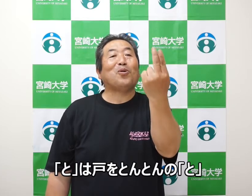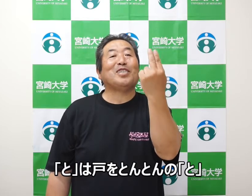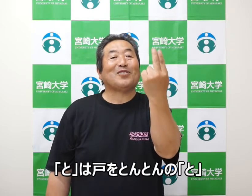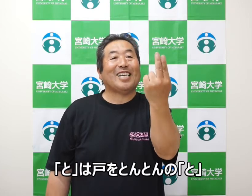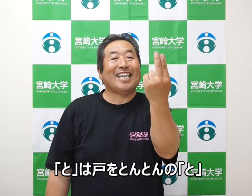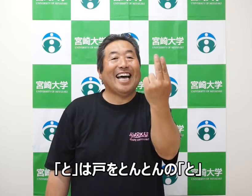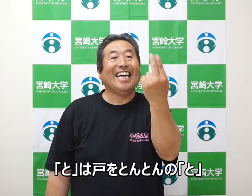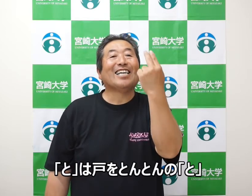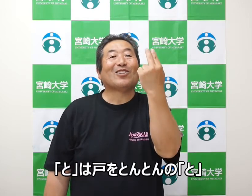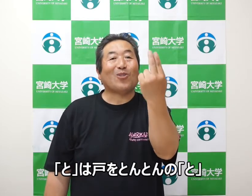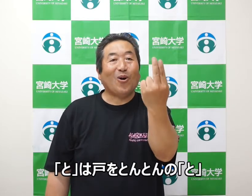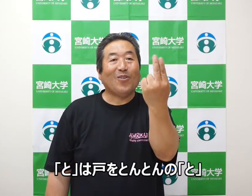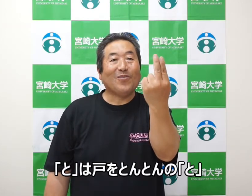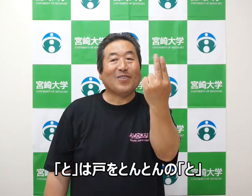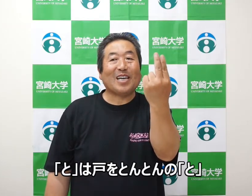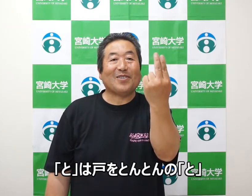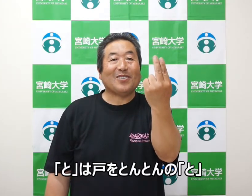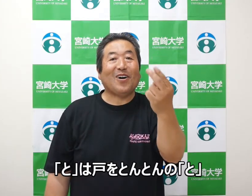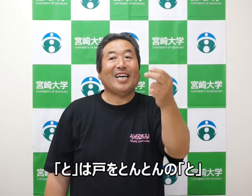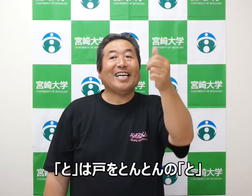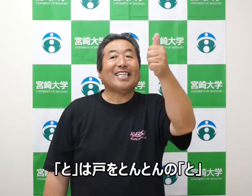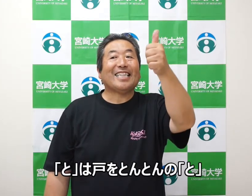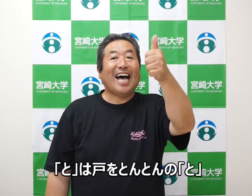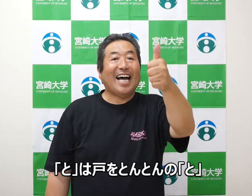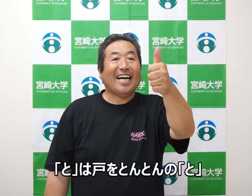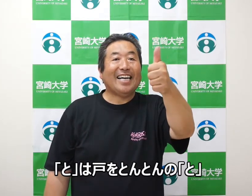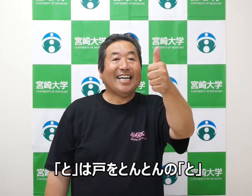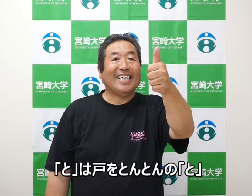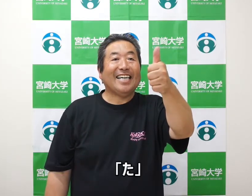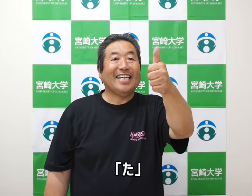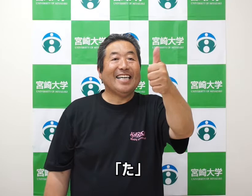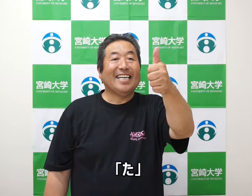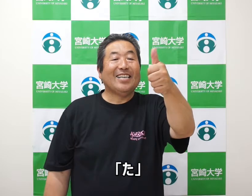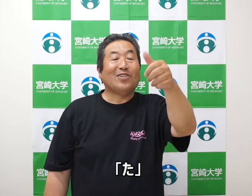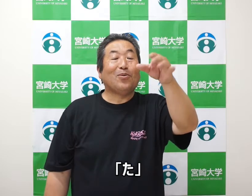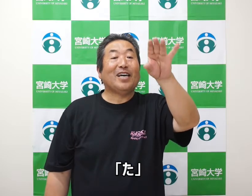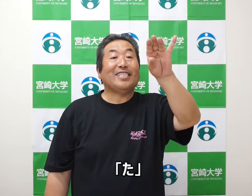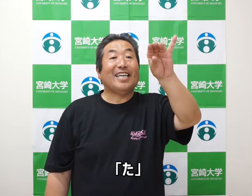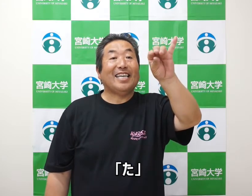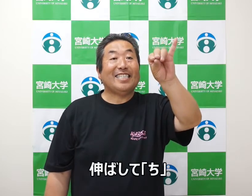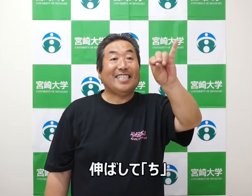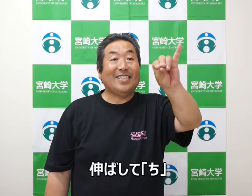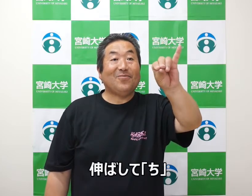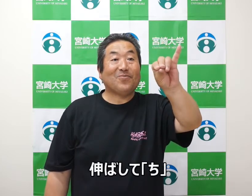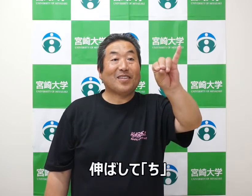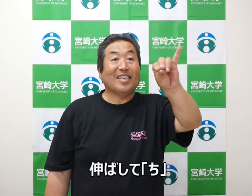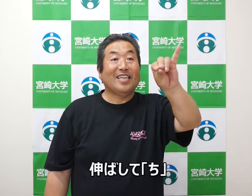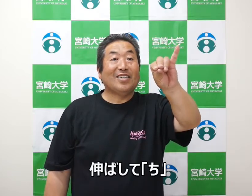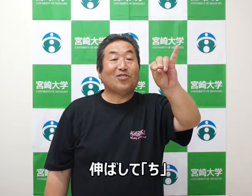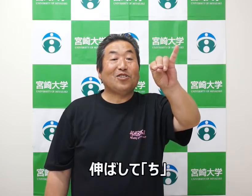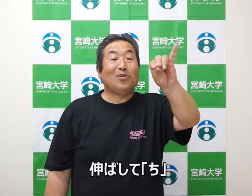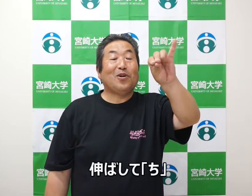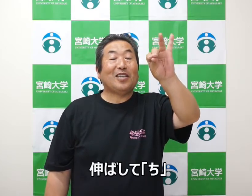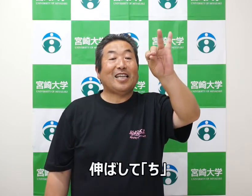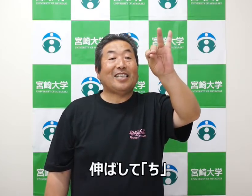てください。と、もう一回いきますよ。はい、た、伸ばして、ち、薬指は立って、